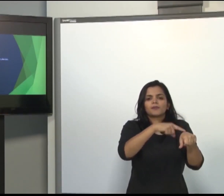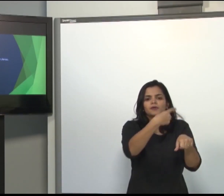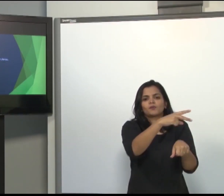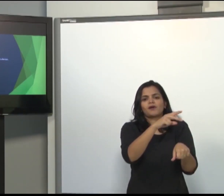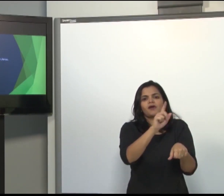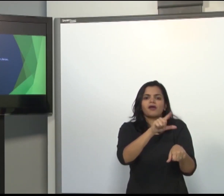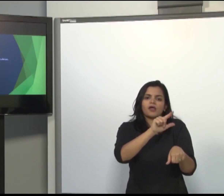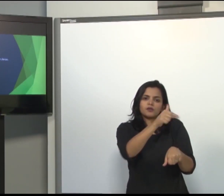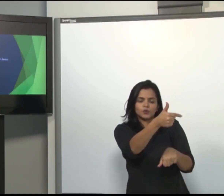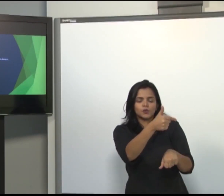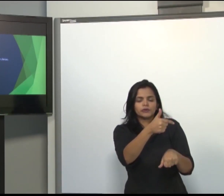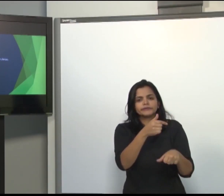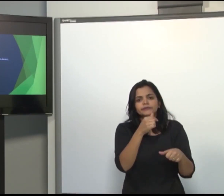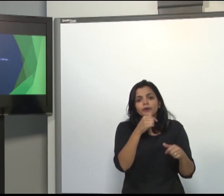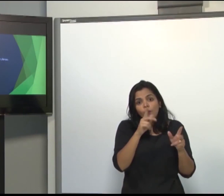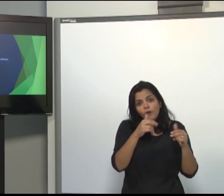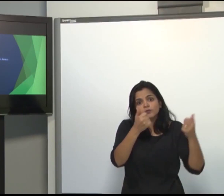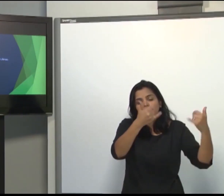ouvintes. É diferente, porque ele já tem um L1.